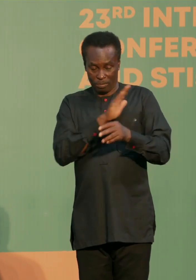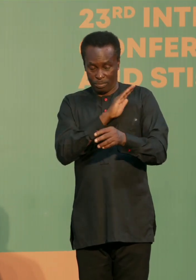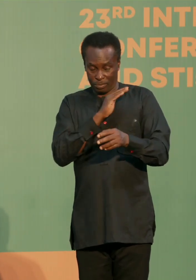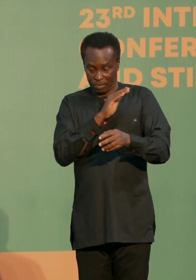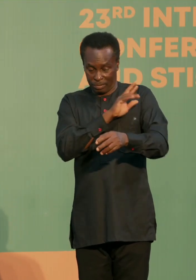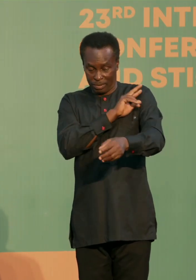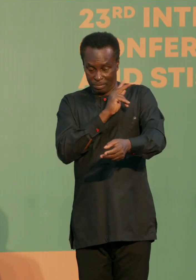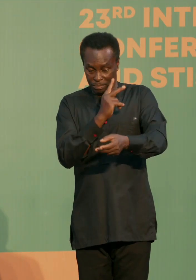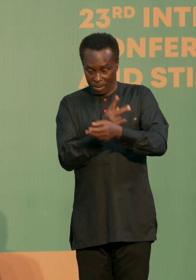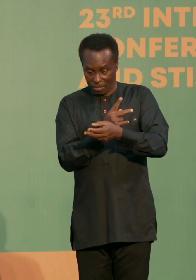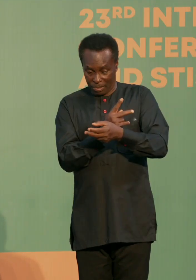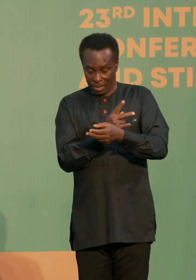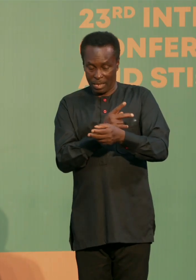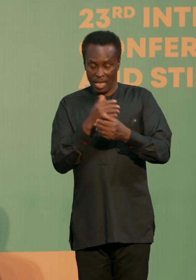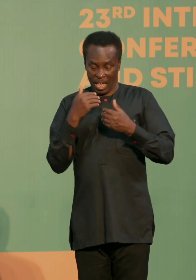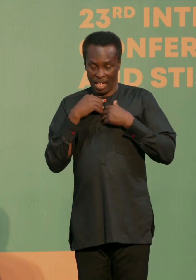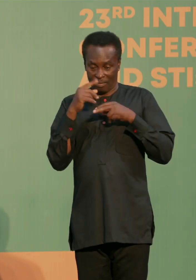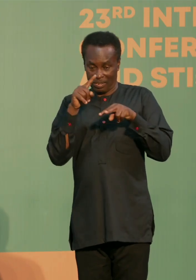2,5% de chlamydia,